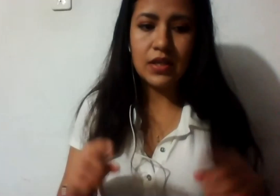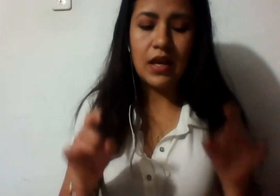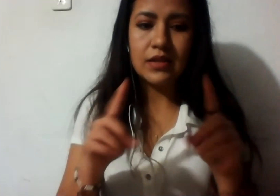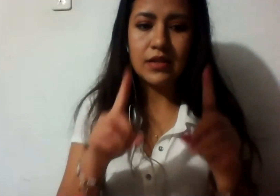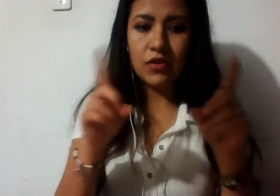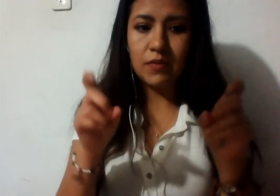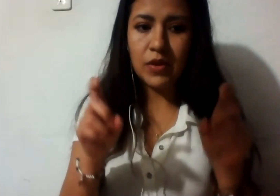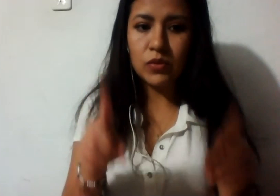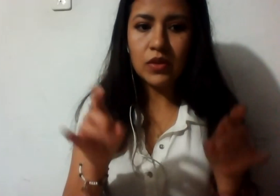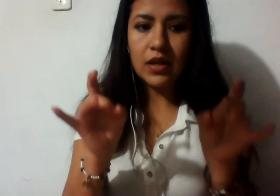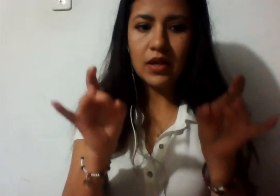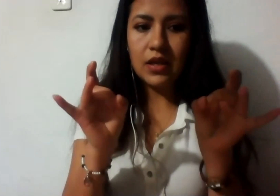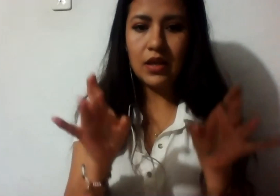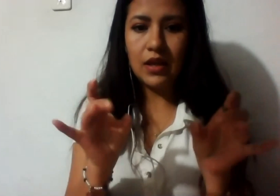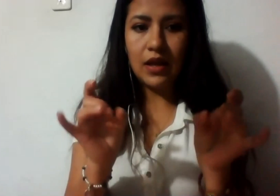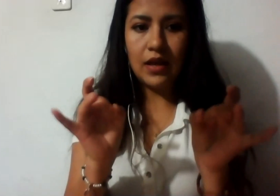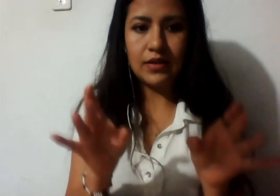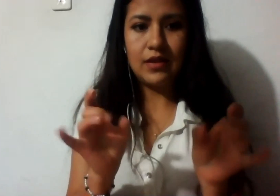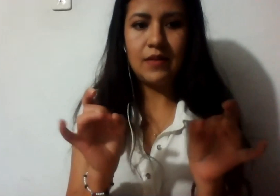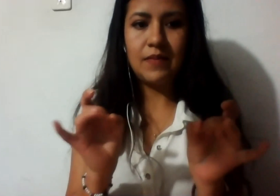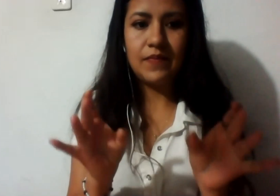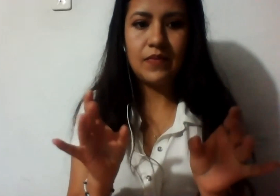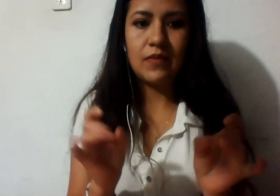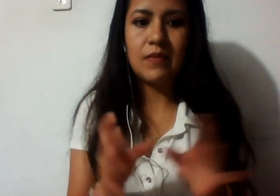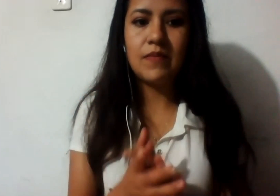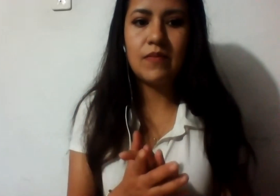Hacemos el signo de pregunta y este.